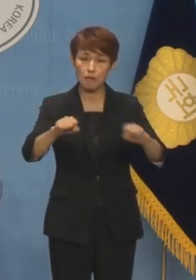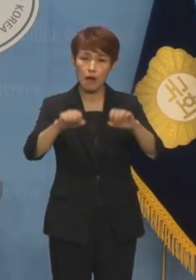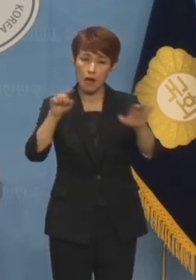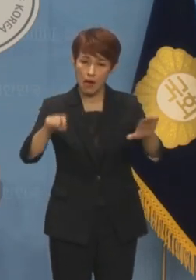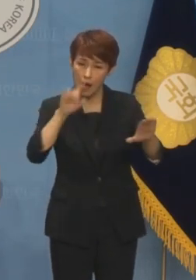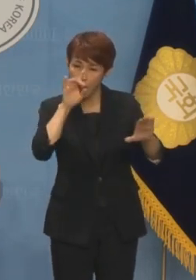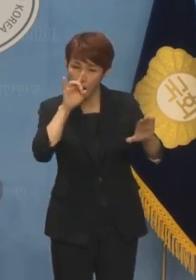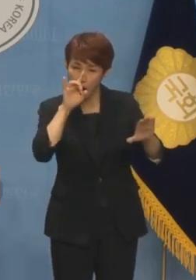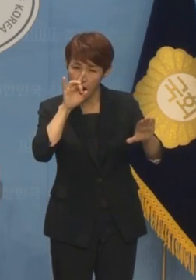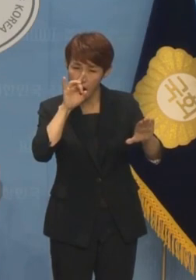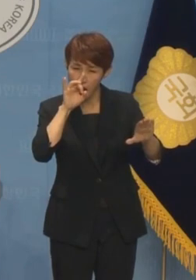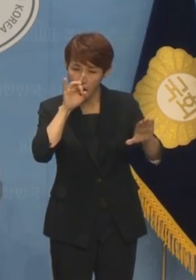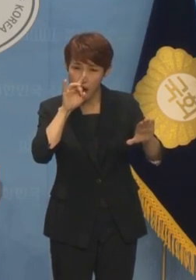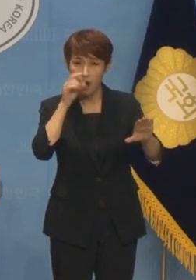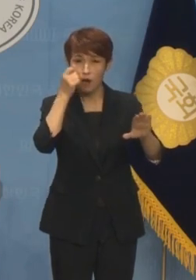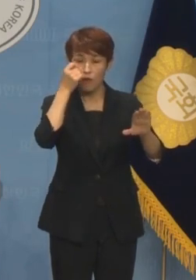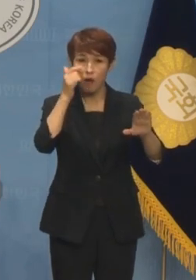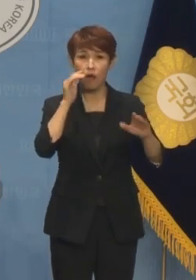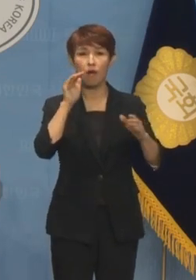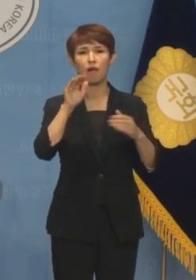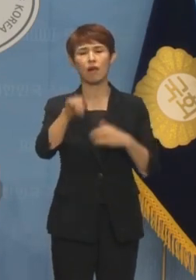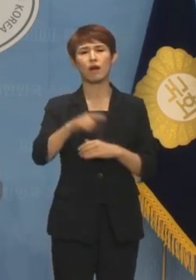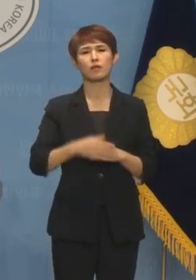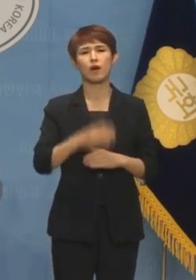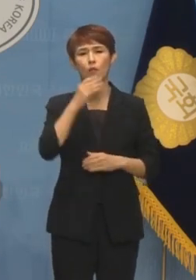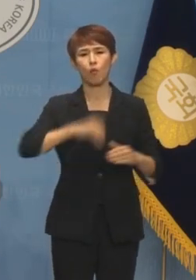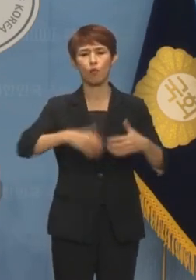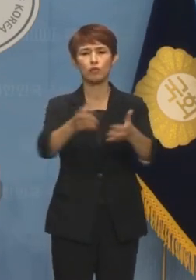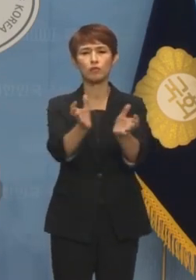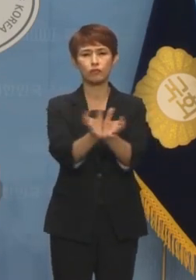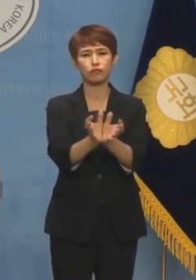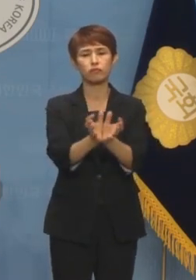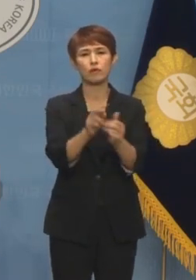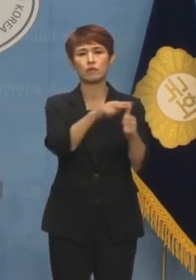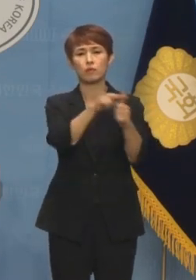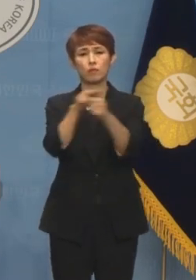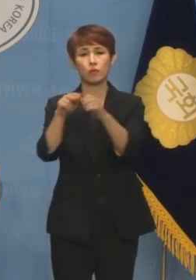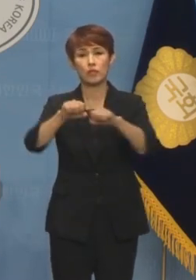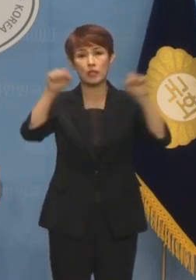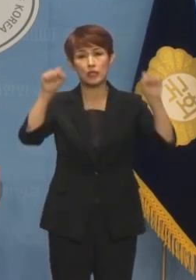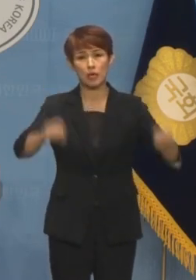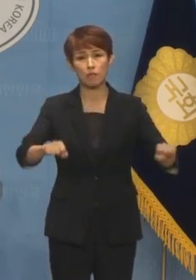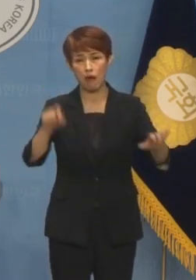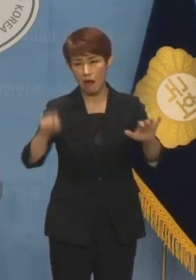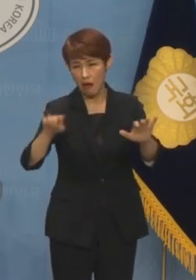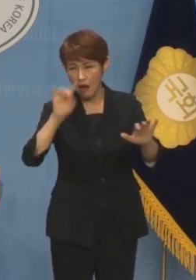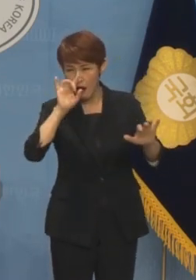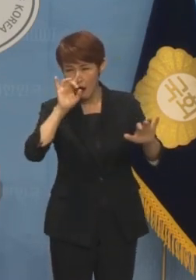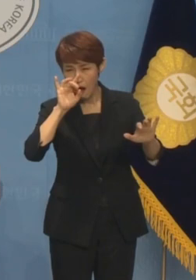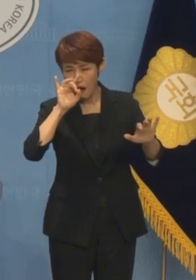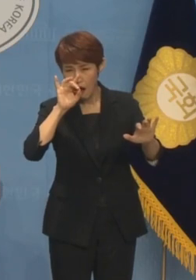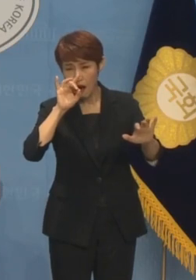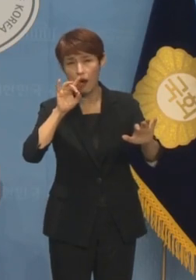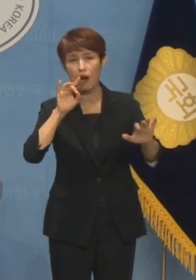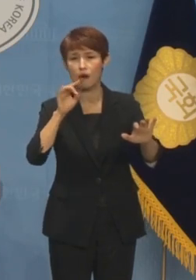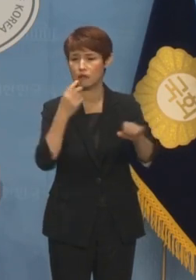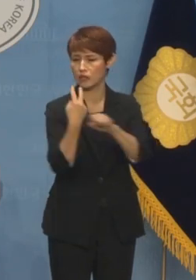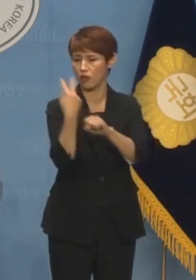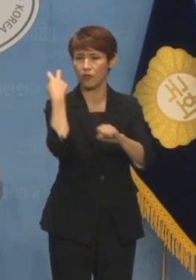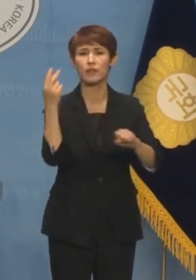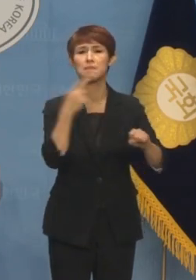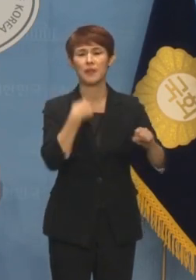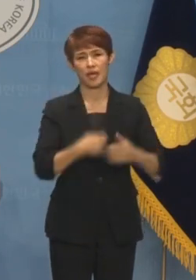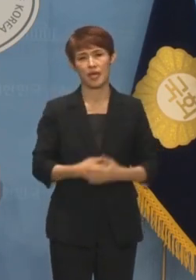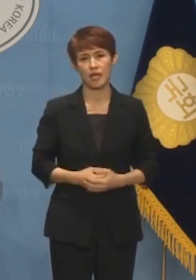지나지 않았고 보건복지부의 차세대 사회보장정보 시스템 오류도 2년이 채 되지